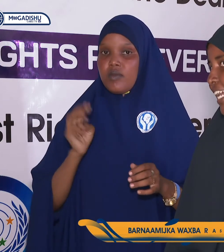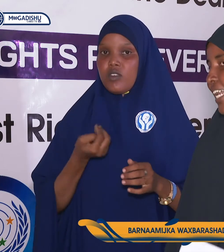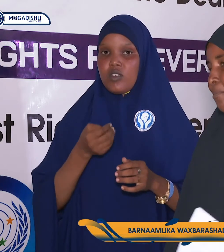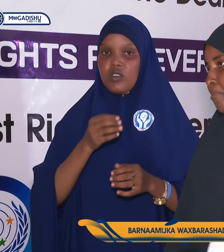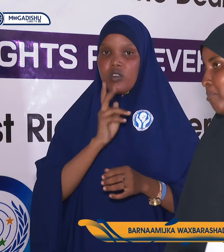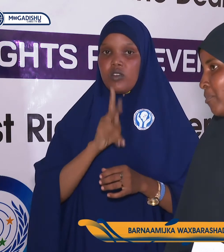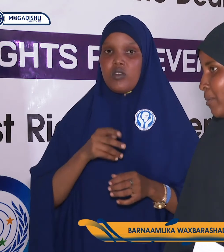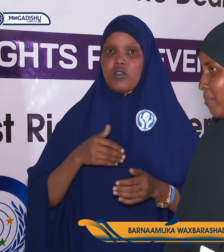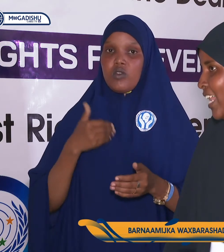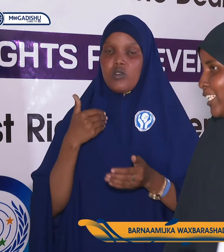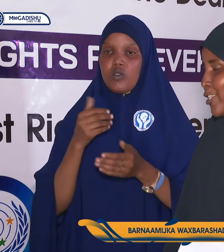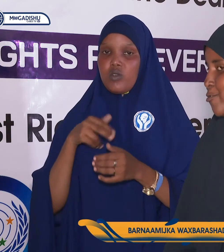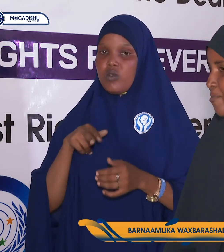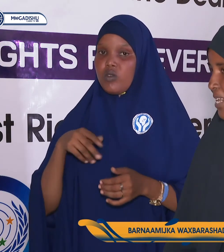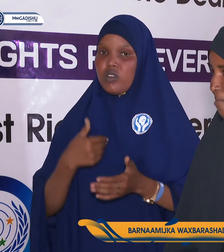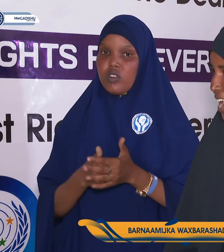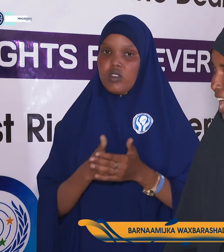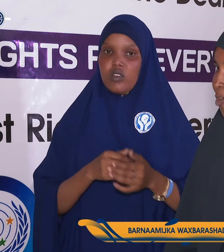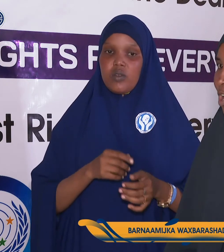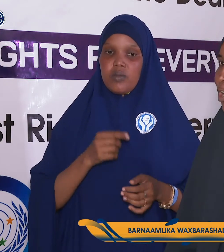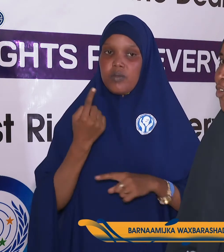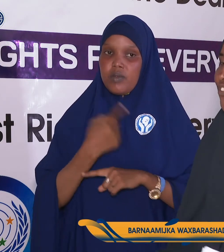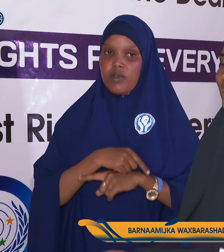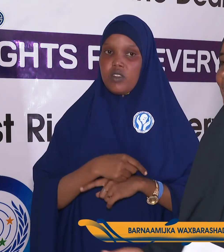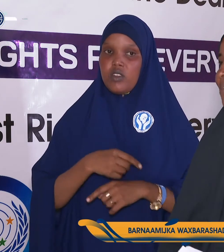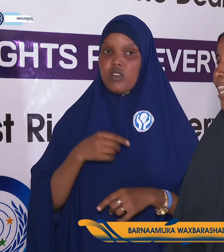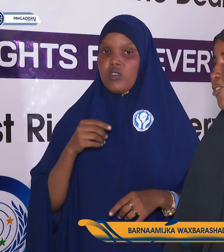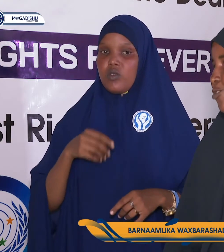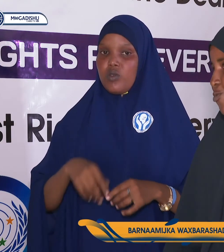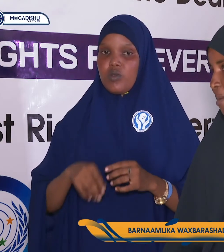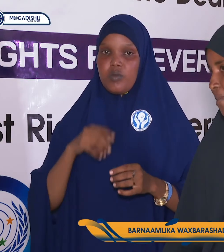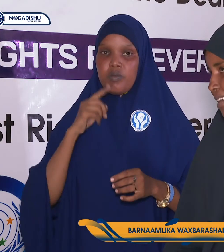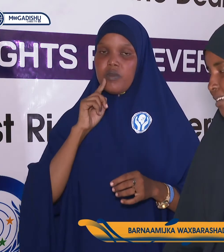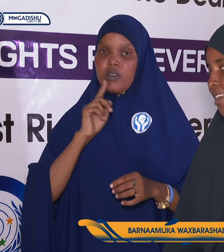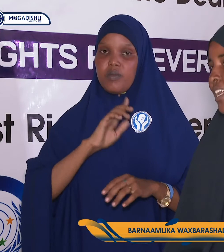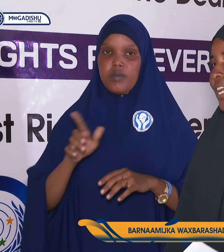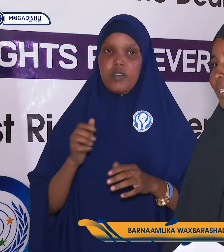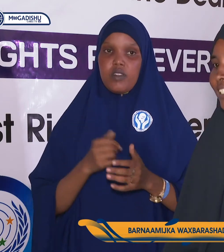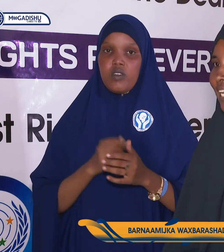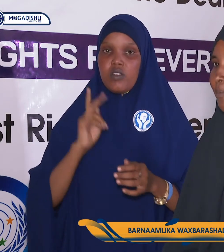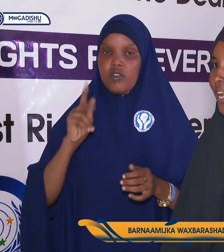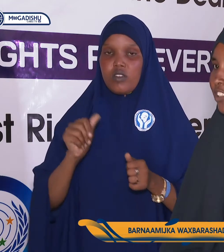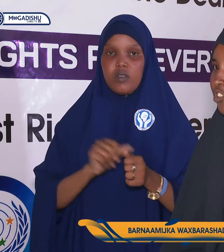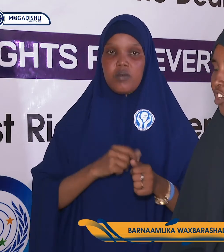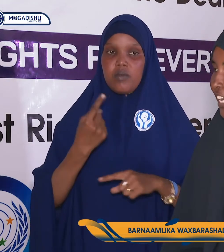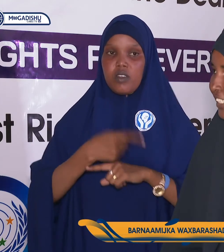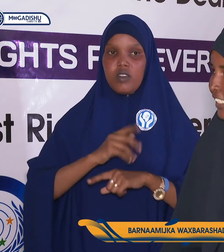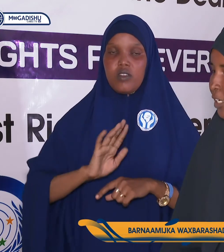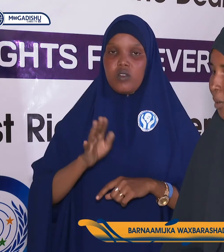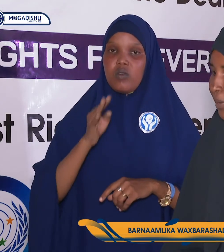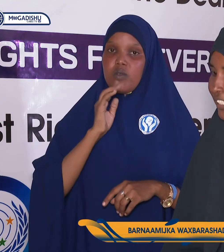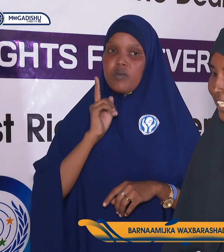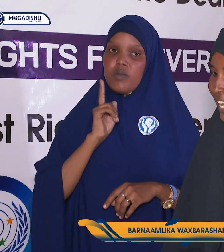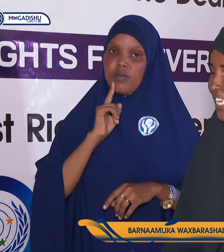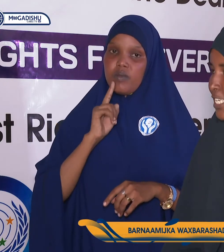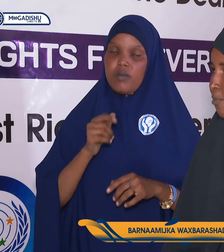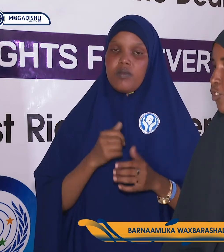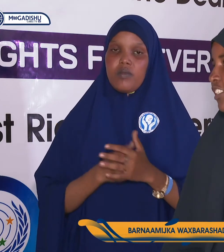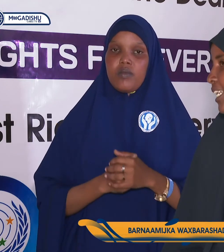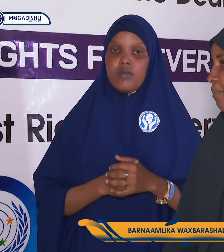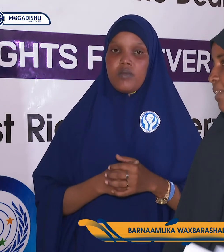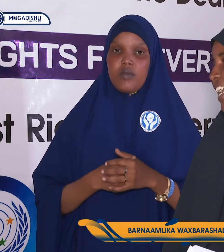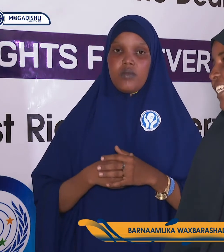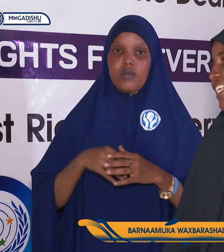leenahnay kan maalintiisu berri maaha waayo qof kasta maalintiisu waa berri jiilka maanta jooga haddii waxbarashada laga